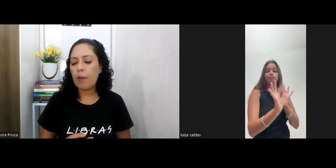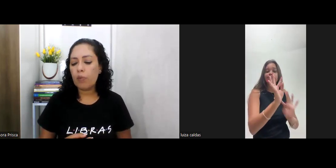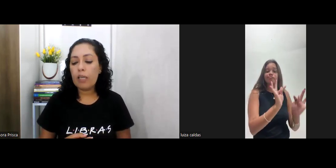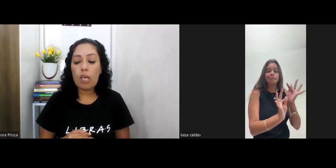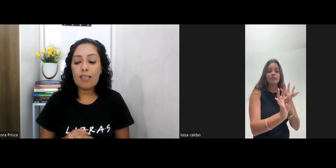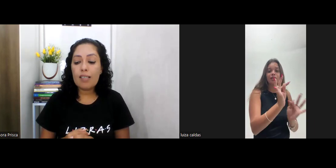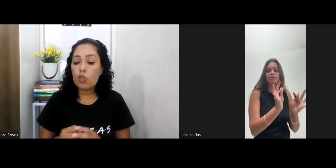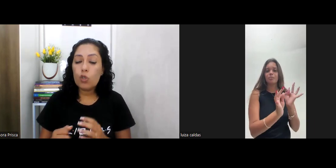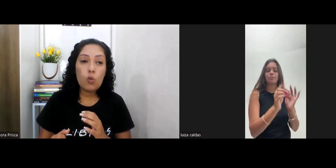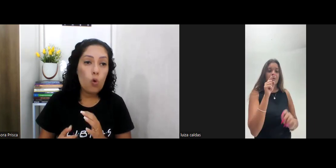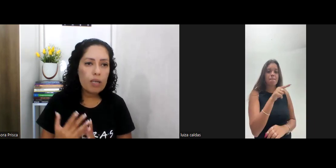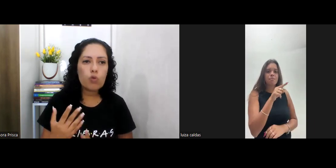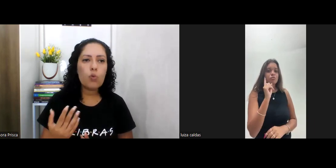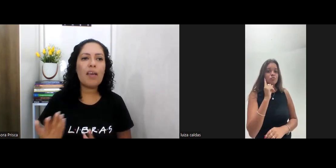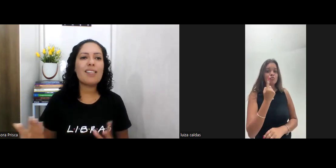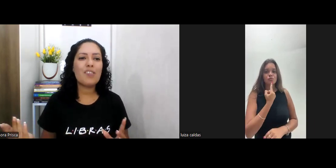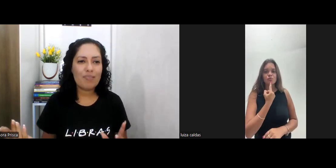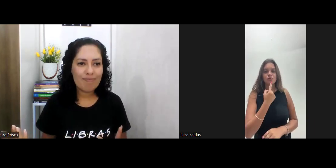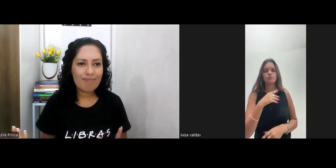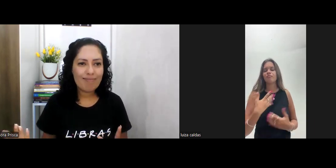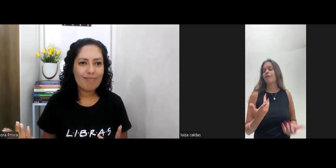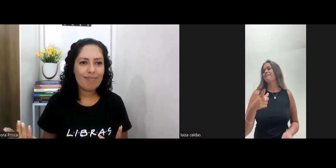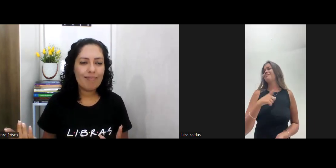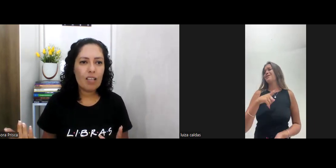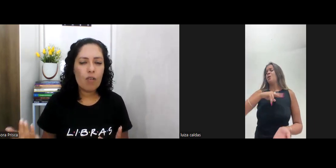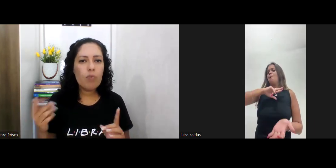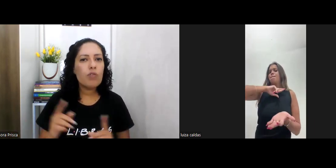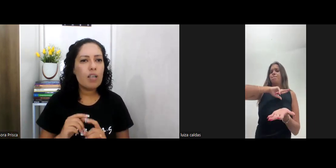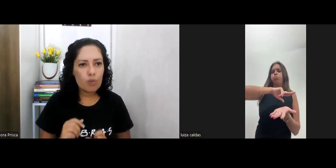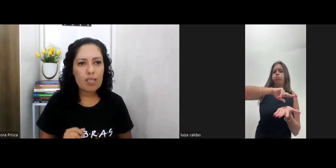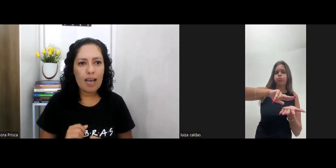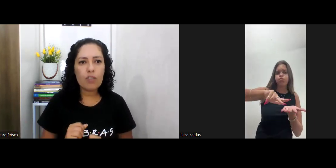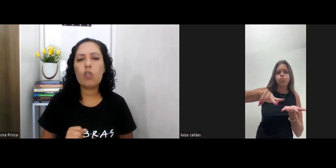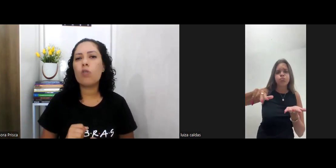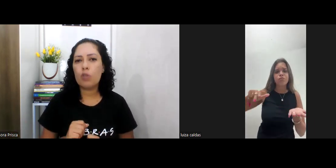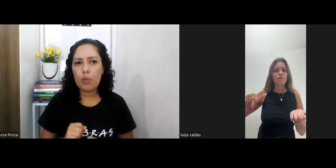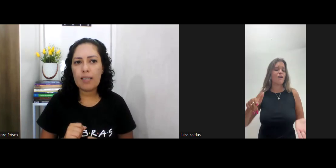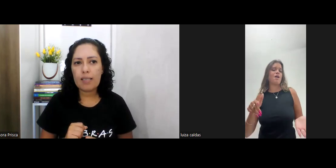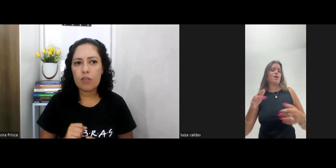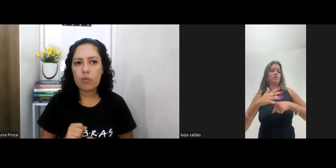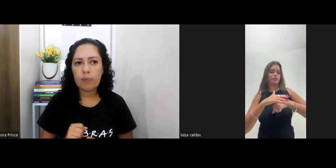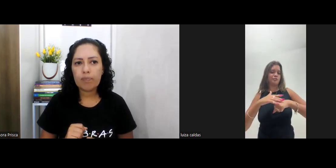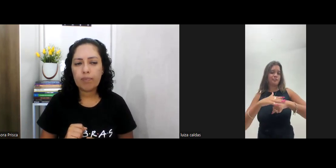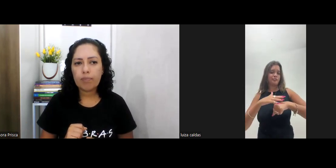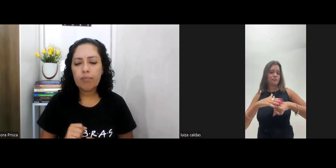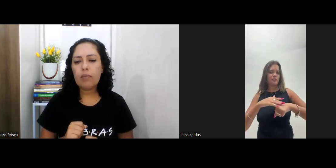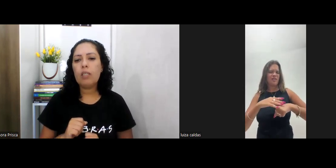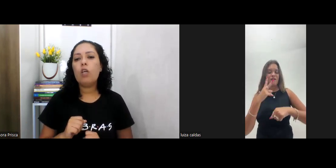Por exemplo, existem inúmeras doenças. Vamos ver alguns sinais de algumas doenças?